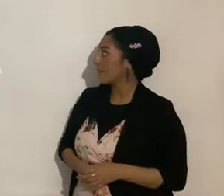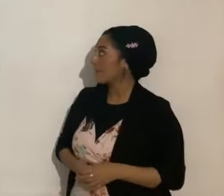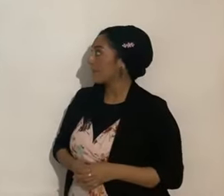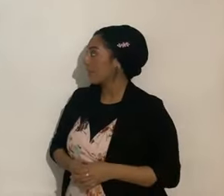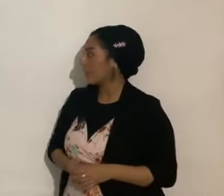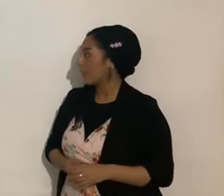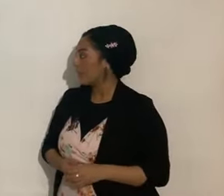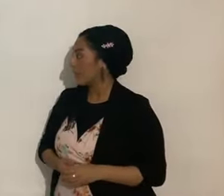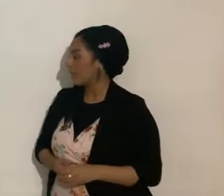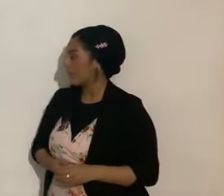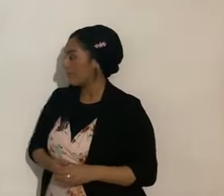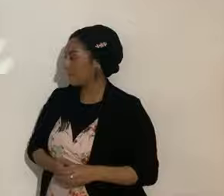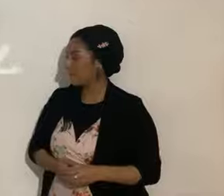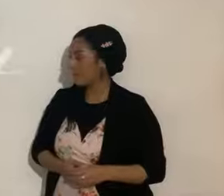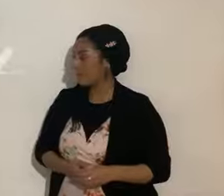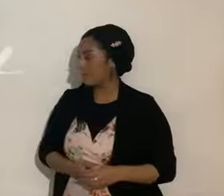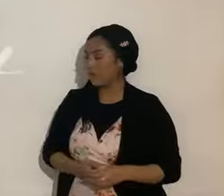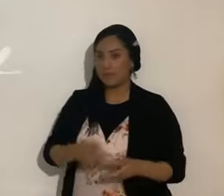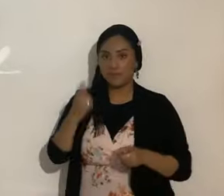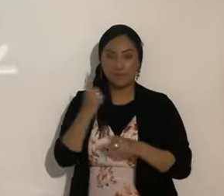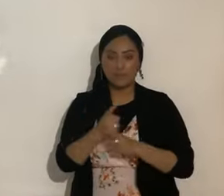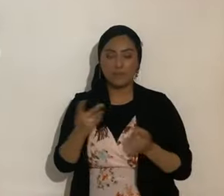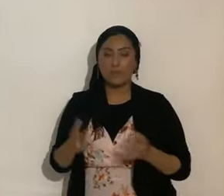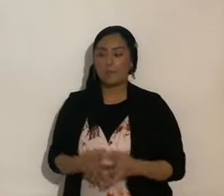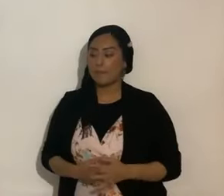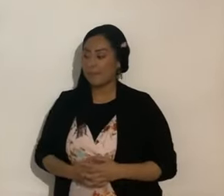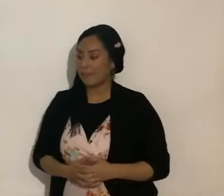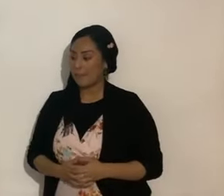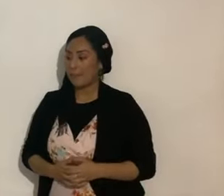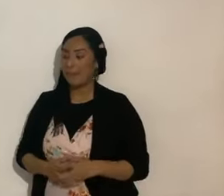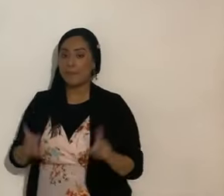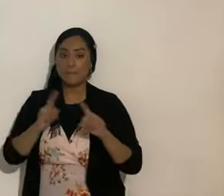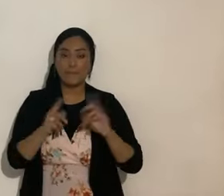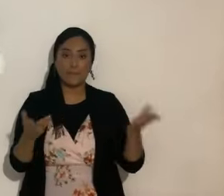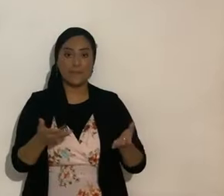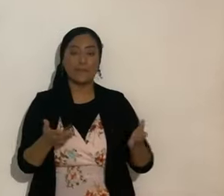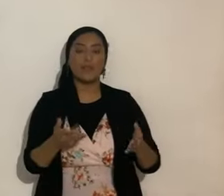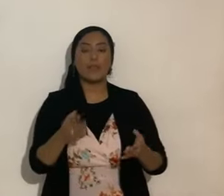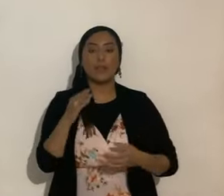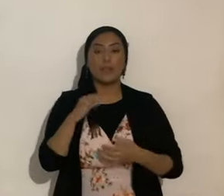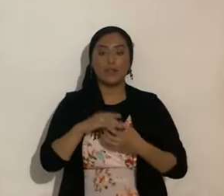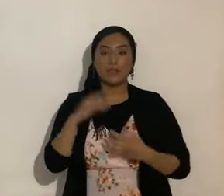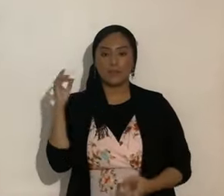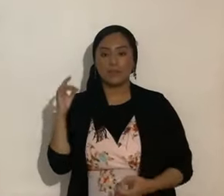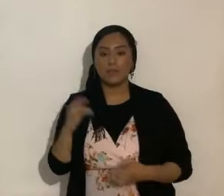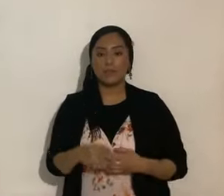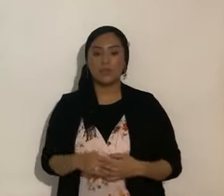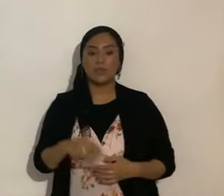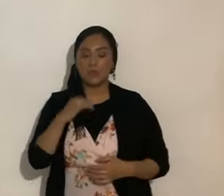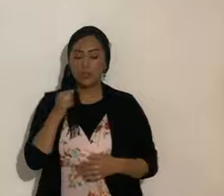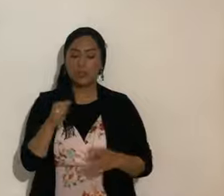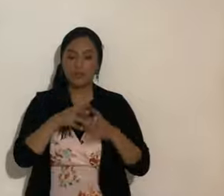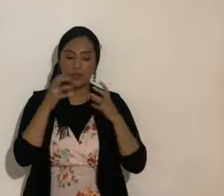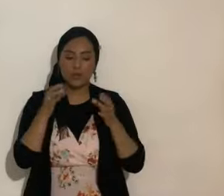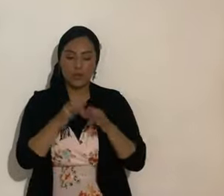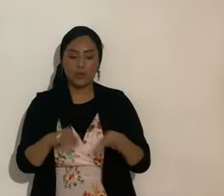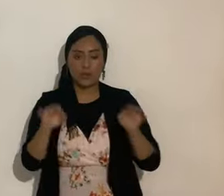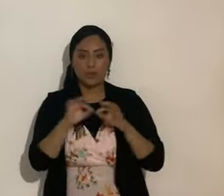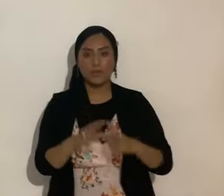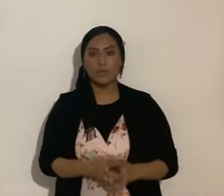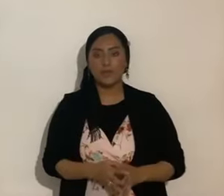hebreo. Pues eso es lógico. Bueno, pero en estas cosas espirituales es muy delicado, o sea, no